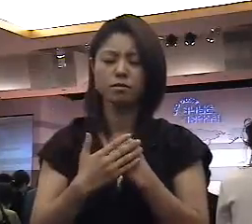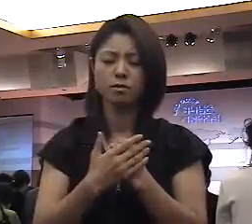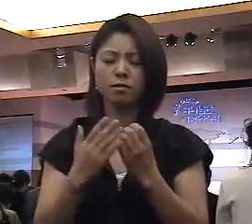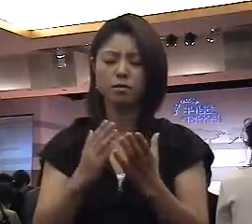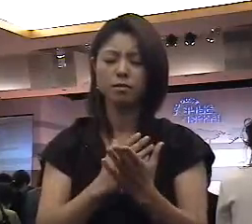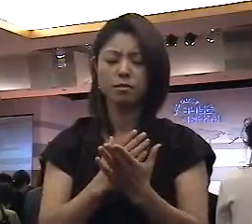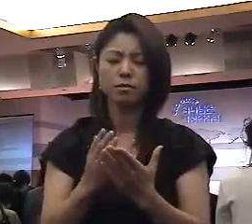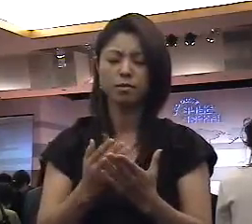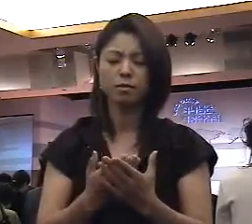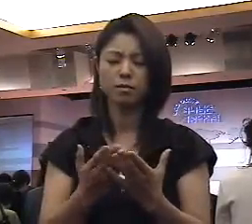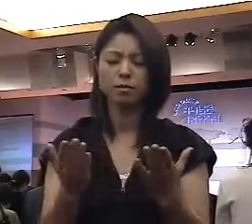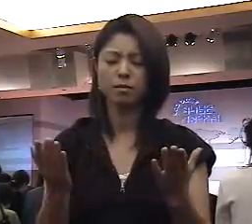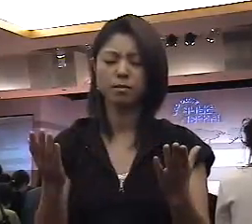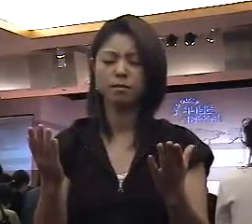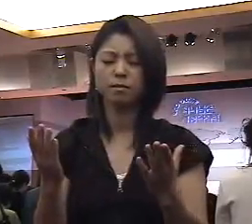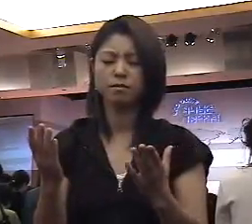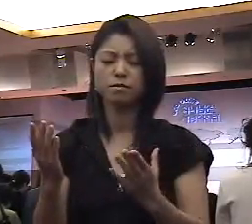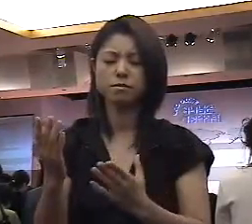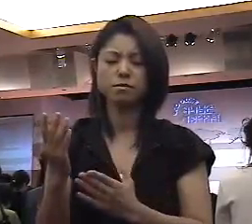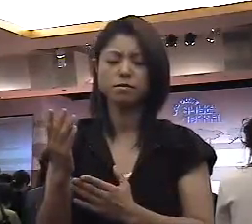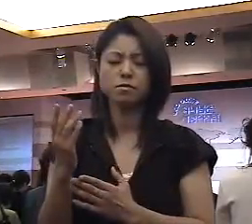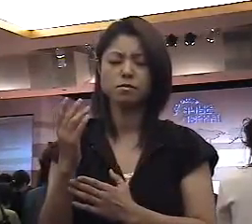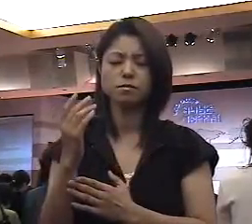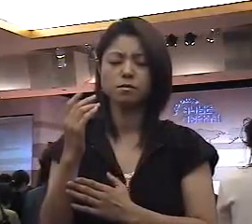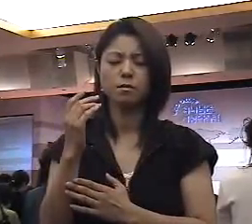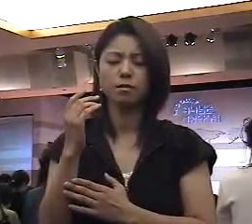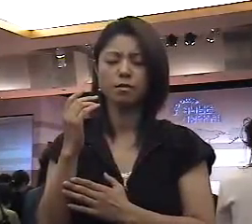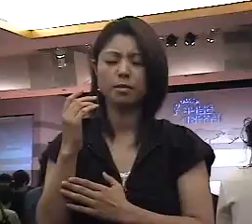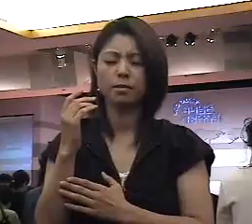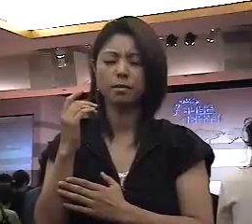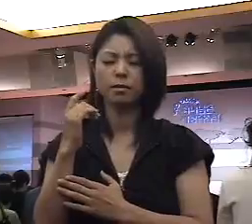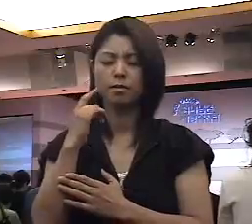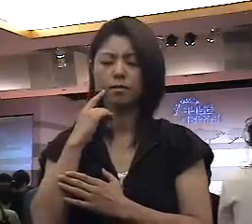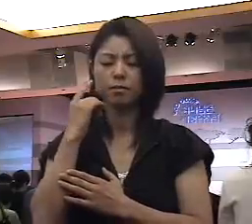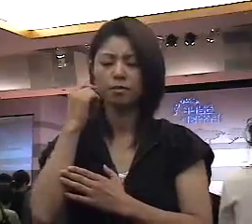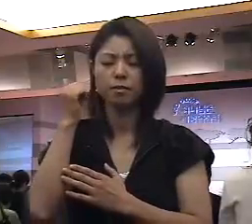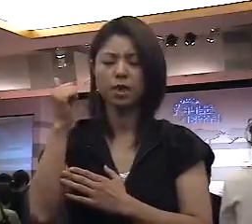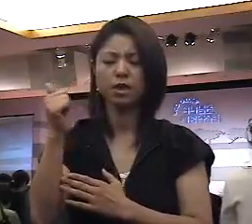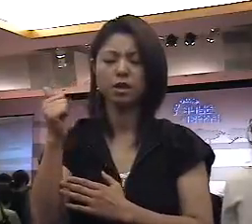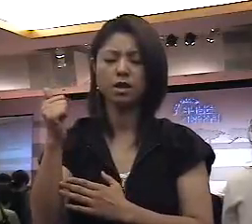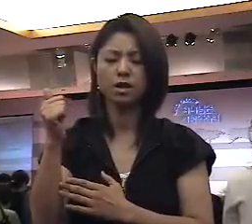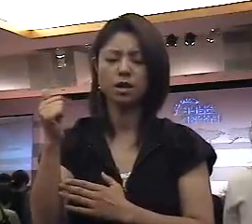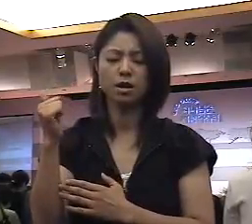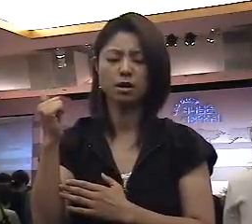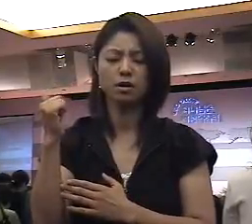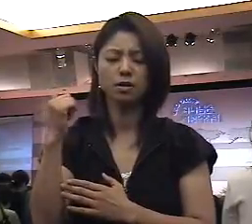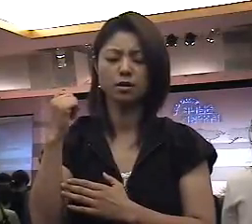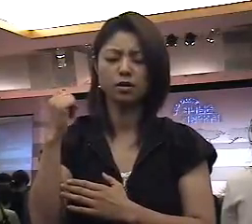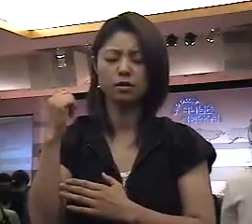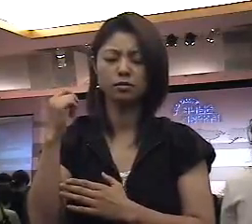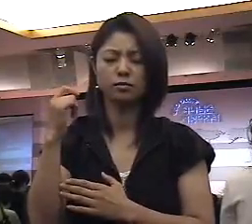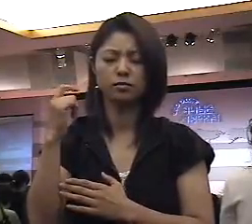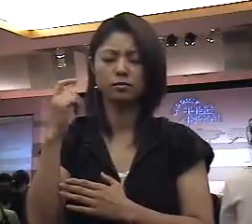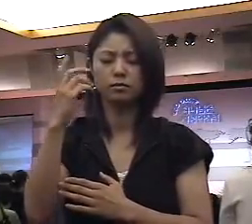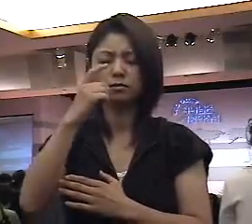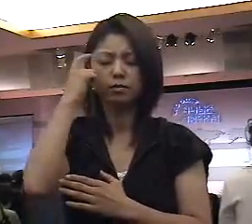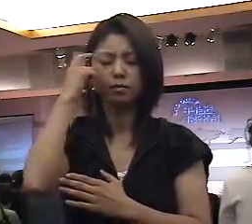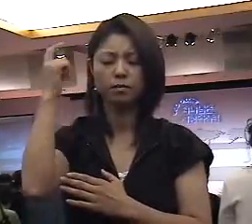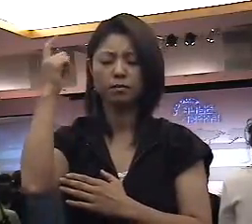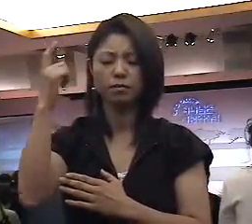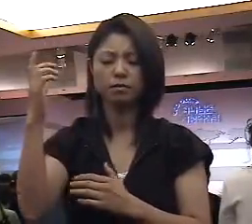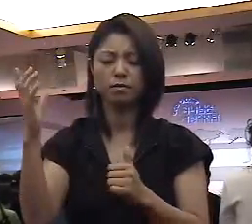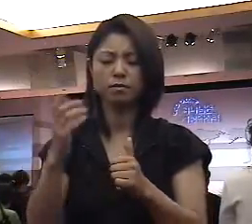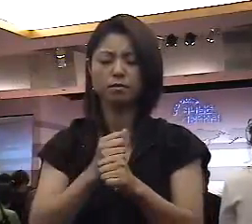주시옵소서. 다니엘시 오신 황성희 목사님을 영육간에 피곤치 않도록 성령께서 붙들어 주옵시며 그 말씀에 기름